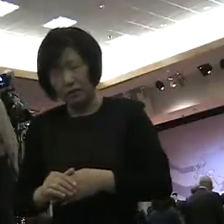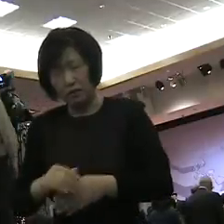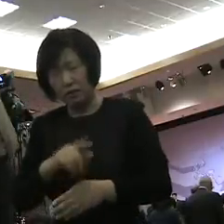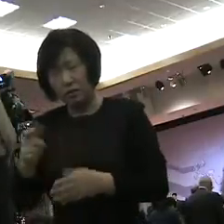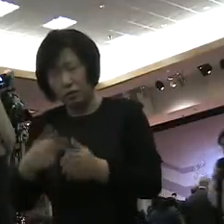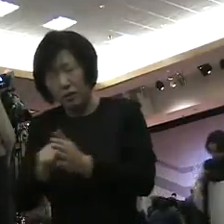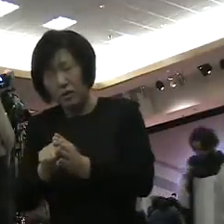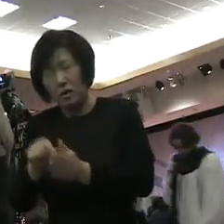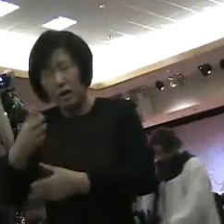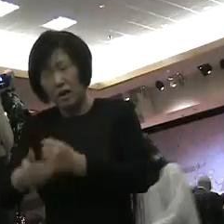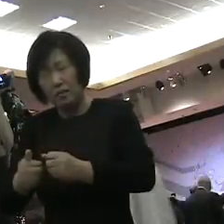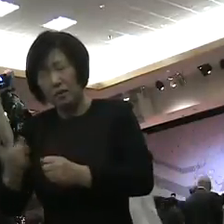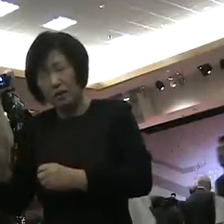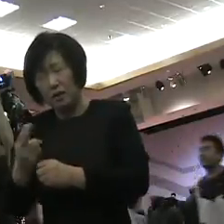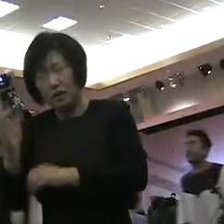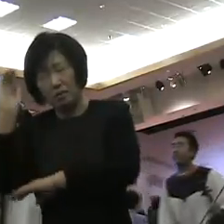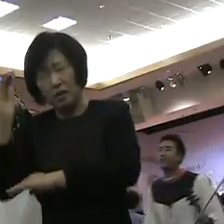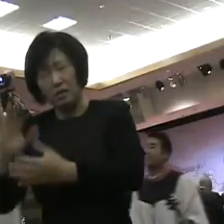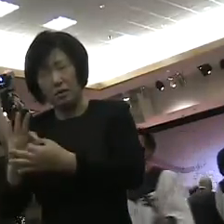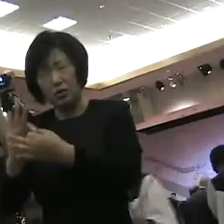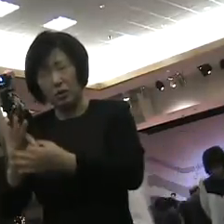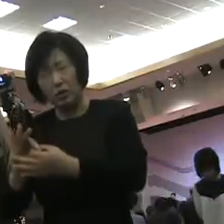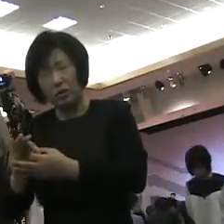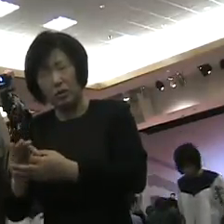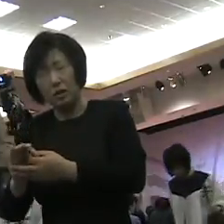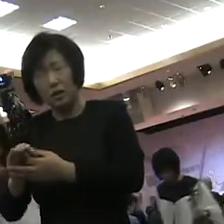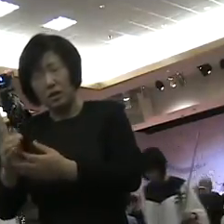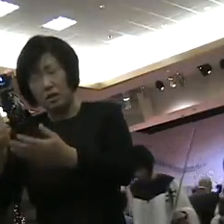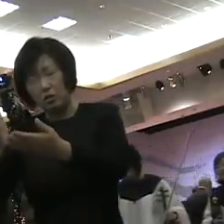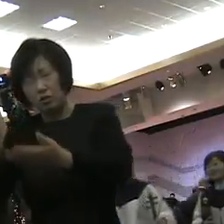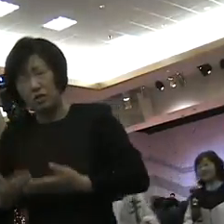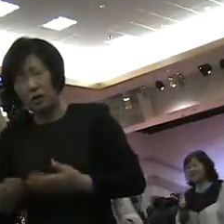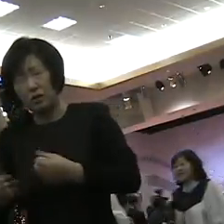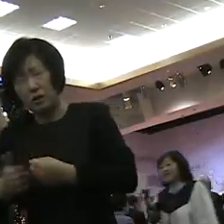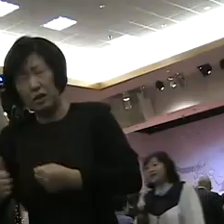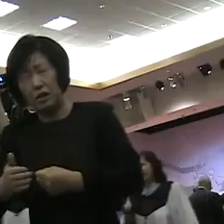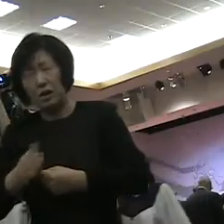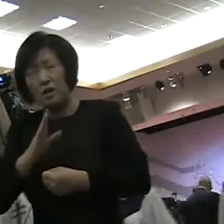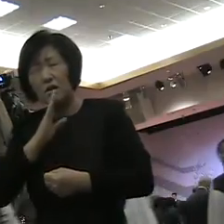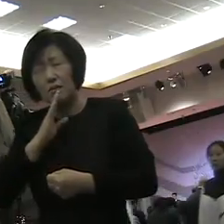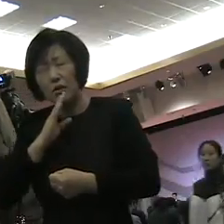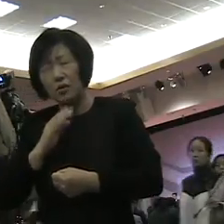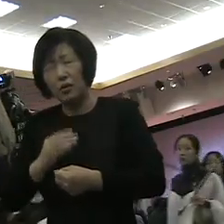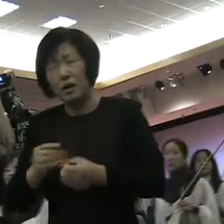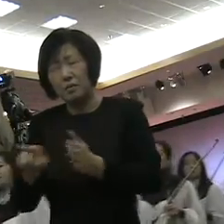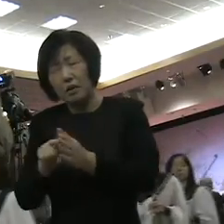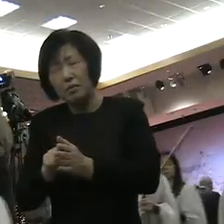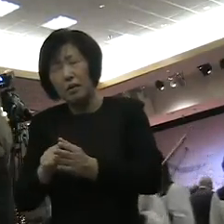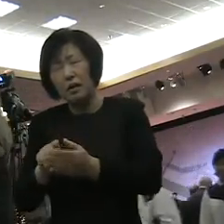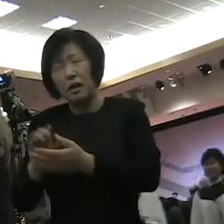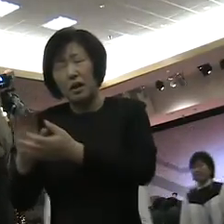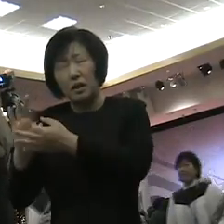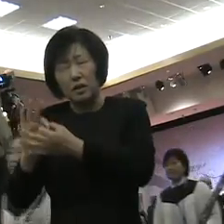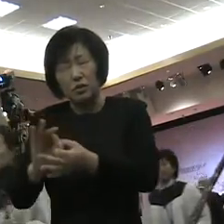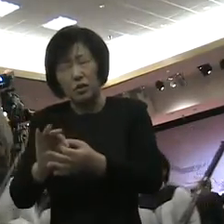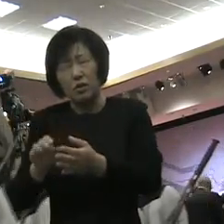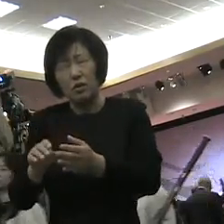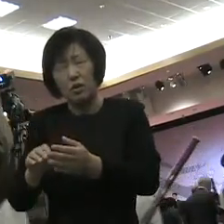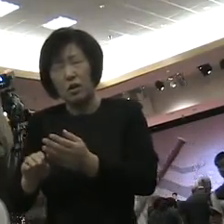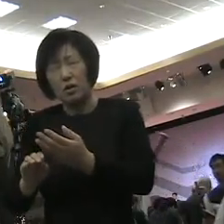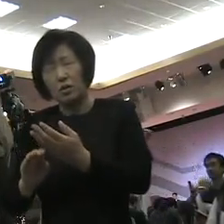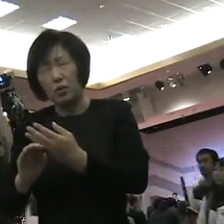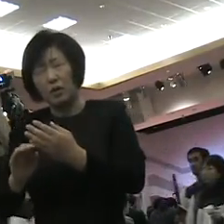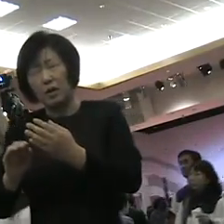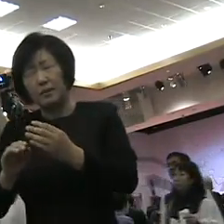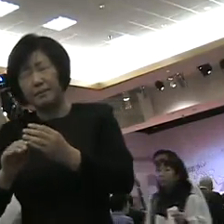보내주셨습니다. 하나님의 말씀을 들려주신 것을 감사합니다. 하나님, 우리 자신이 여전히 질거릇이란 사실을 깨닫게